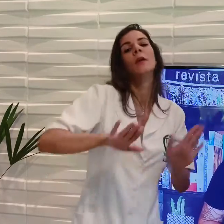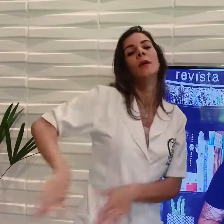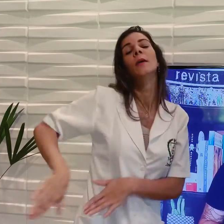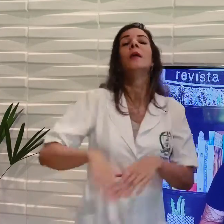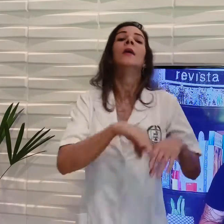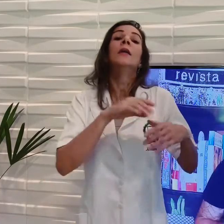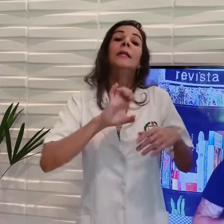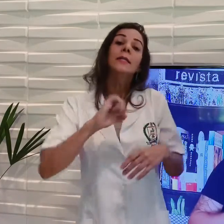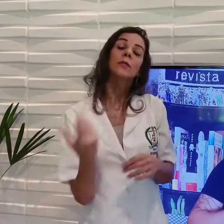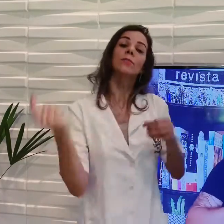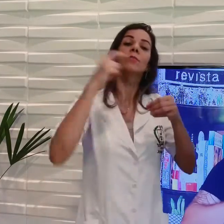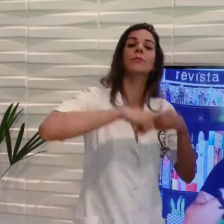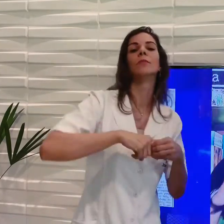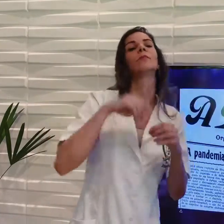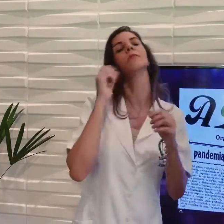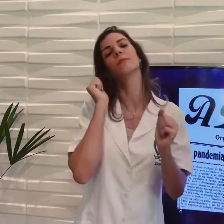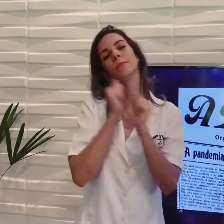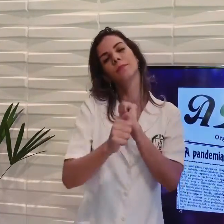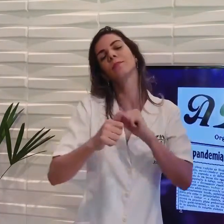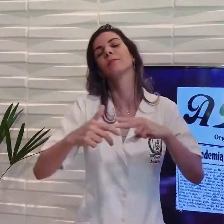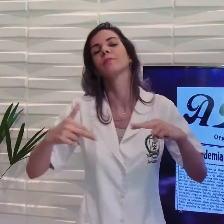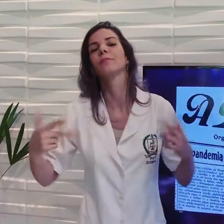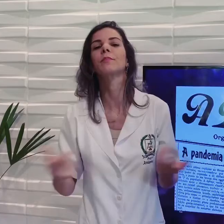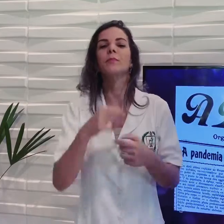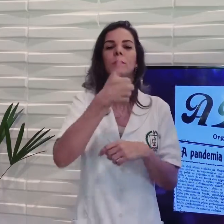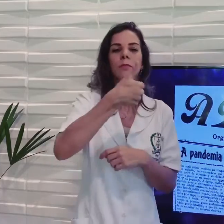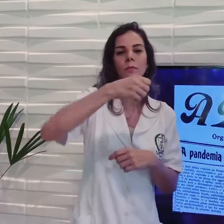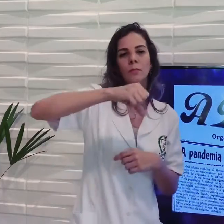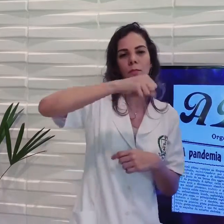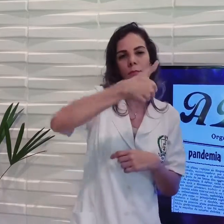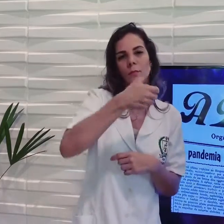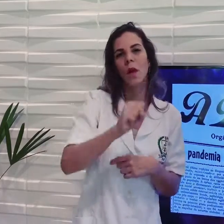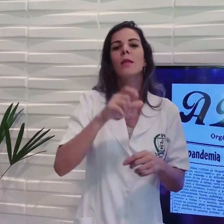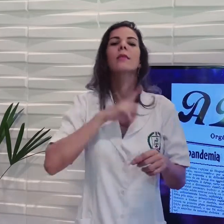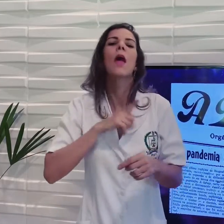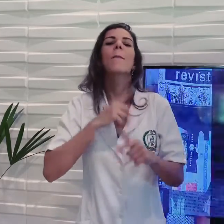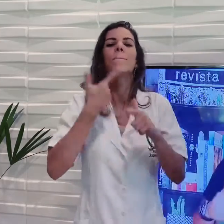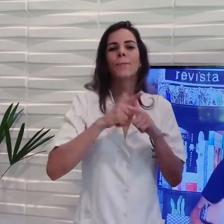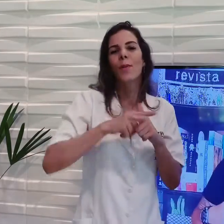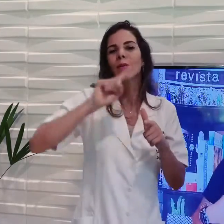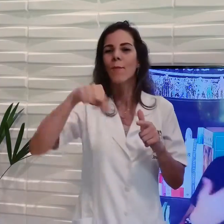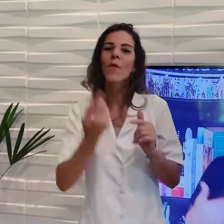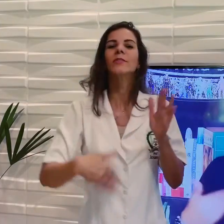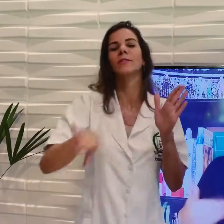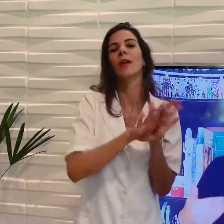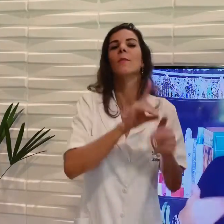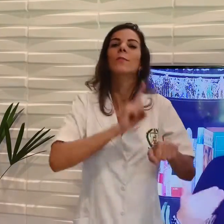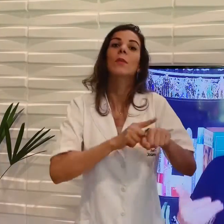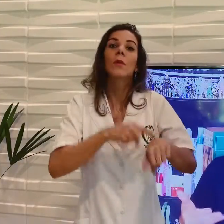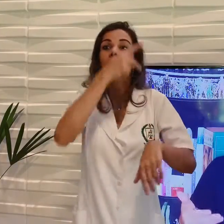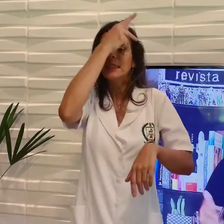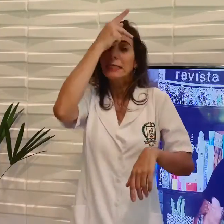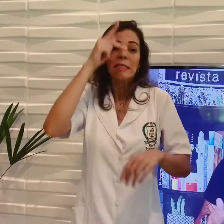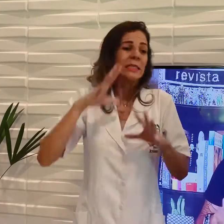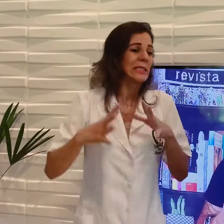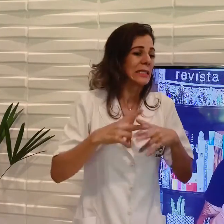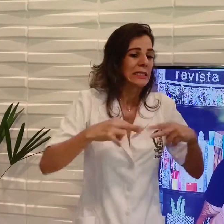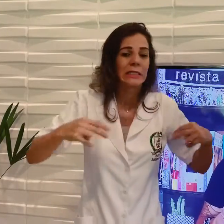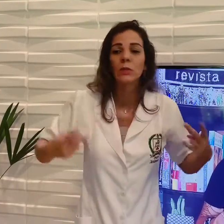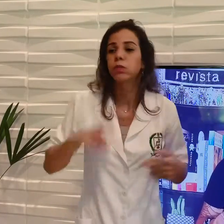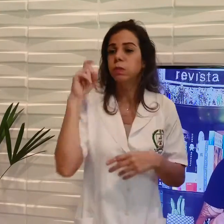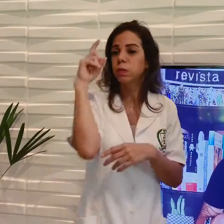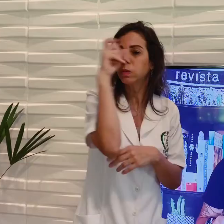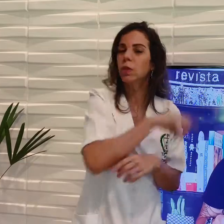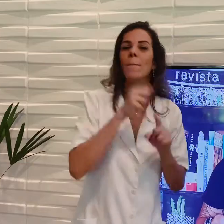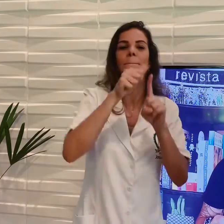em 1918, você tem já a crise explodindo há um tempo. Chega um determinado momento que a coisa fica insustentável. E aí, em outubro